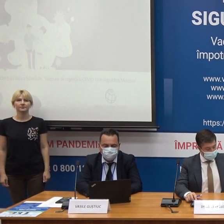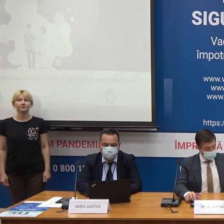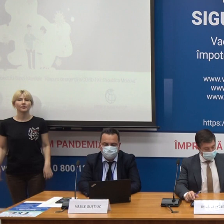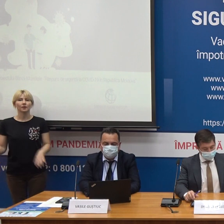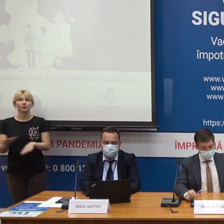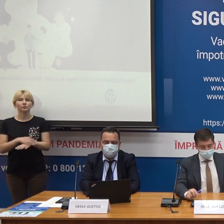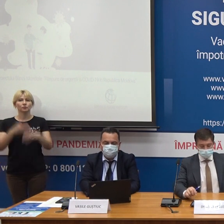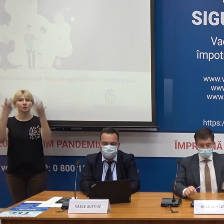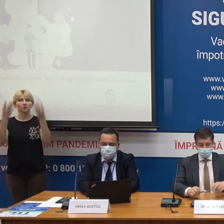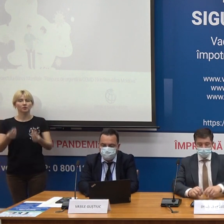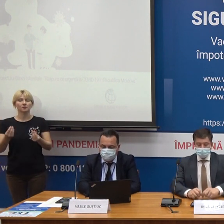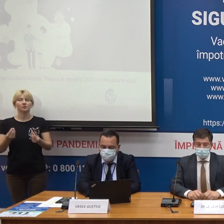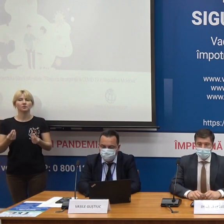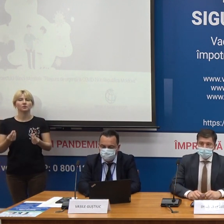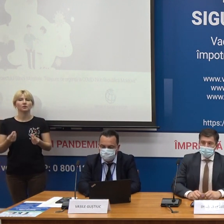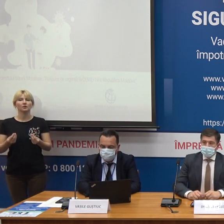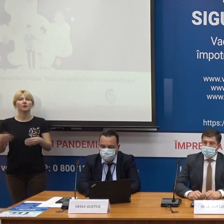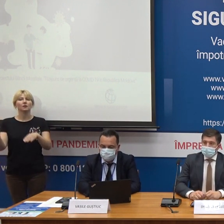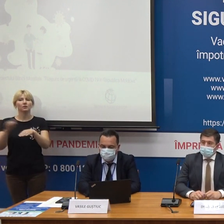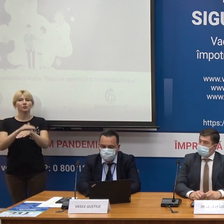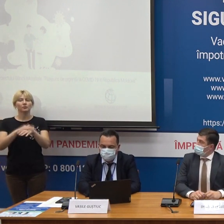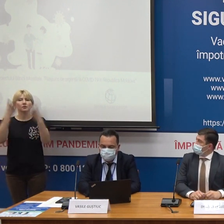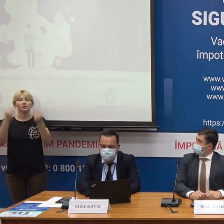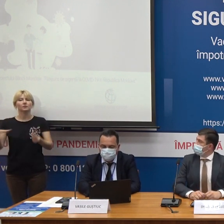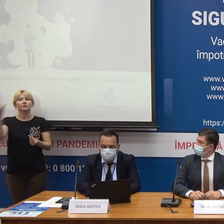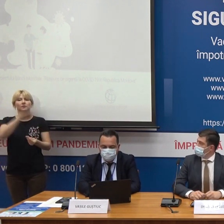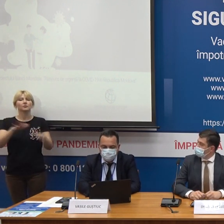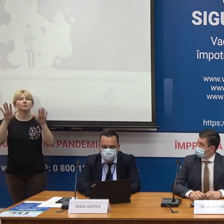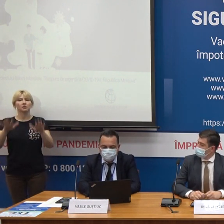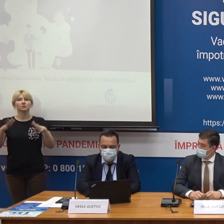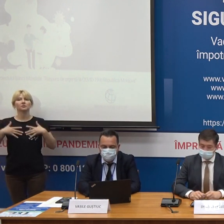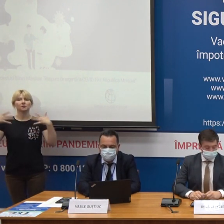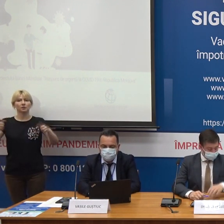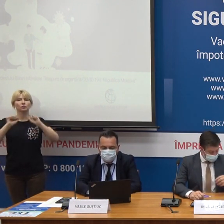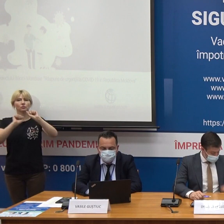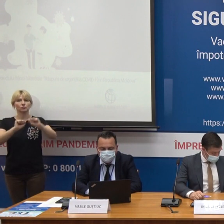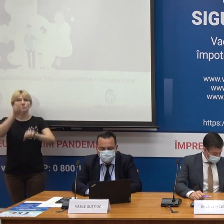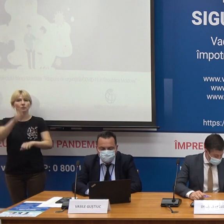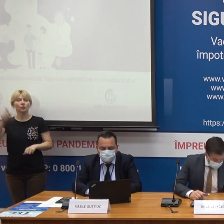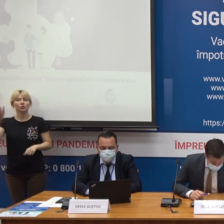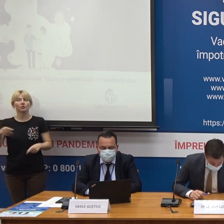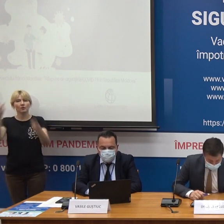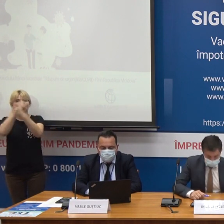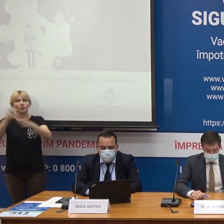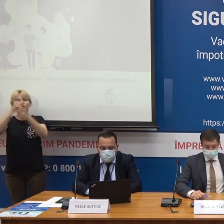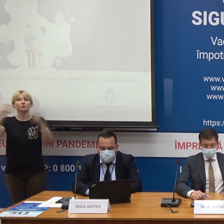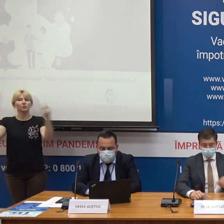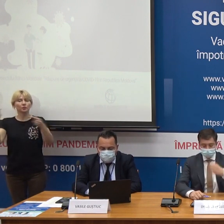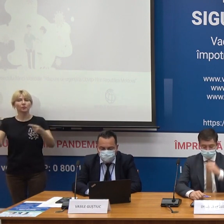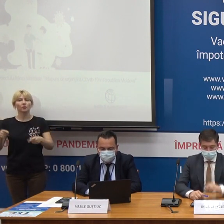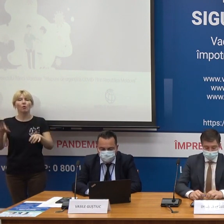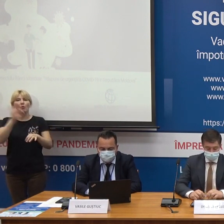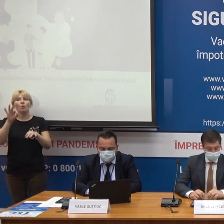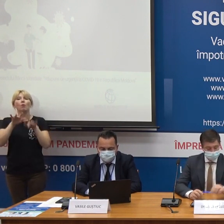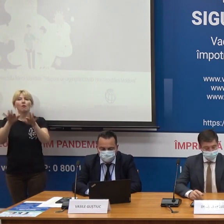Bună ziua tuturor! Vă salutăm în incinta Agenției Naționale pentru Sănătate Publică. Venim cu informații actualizate privind derularea